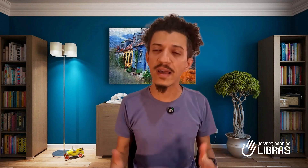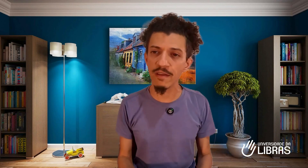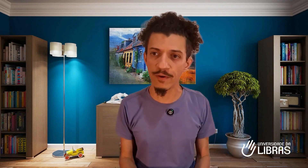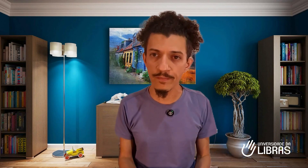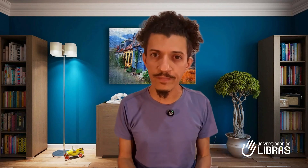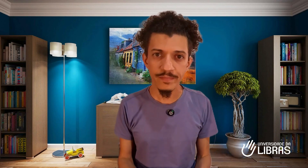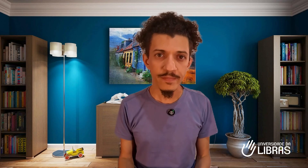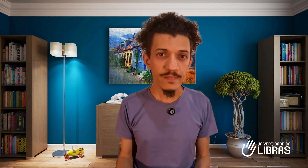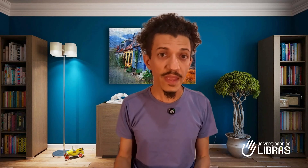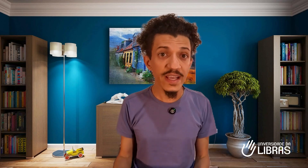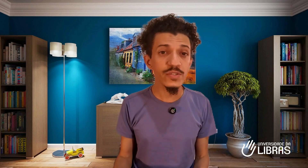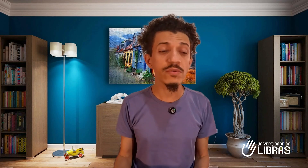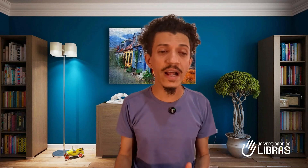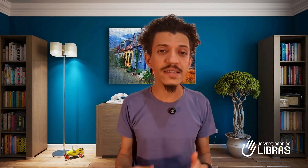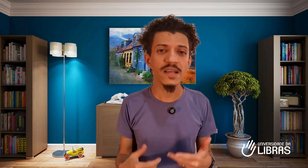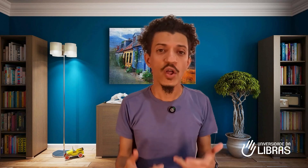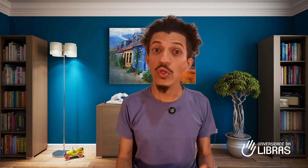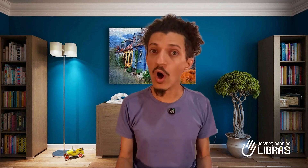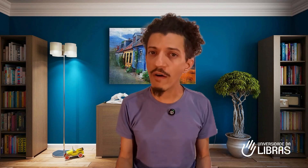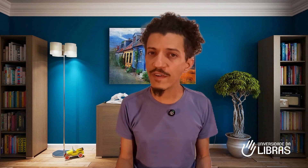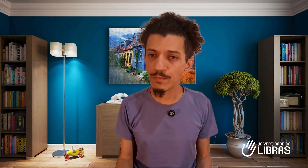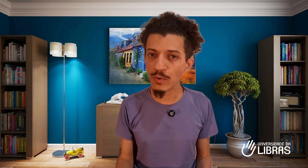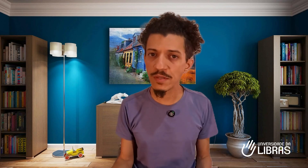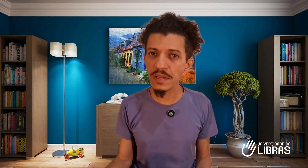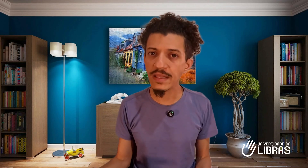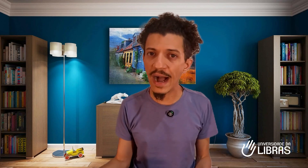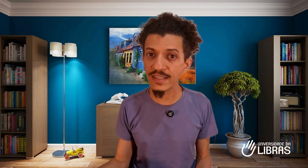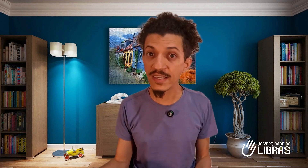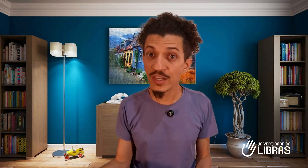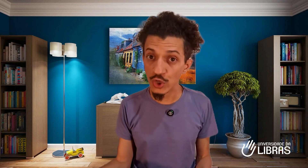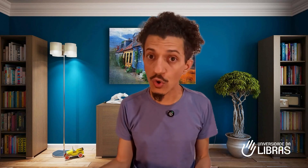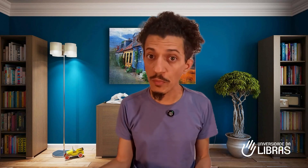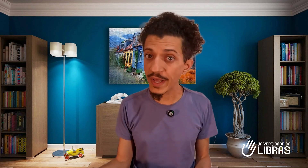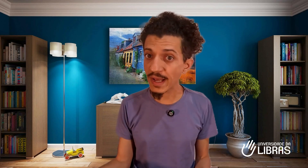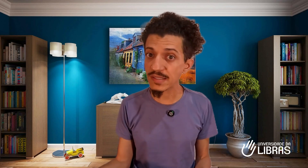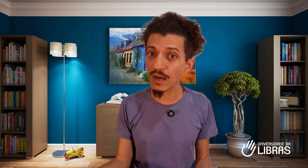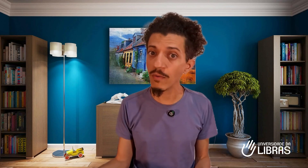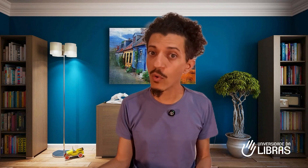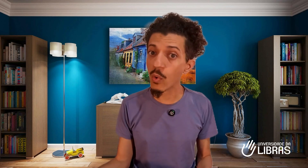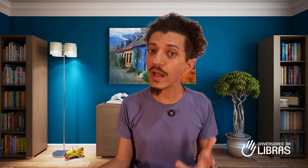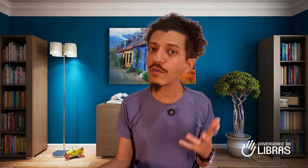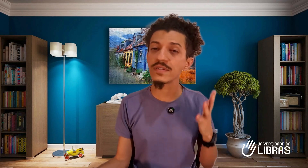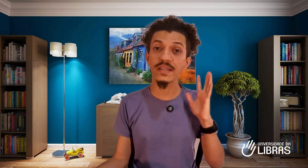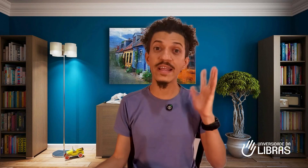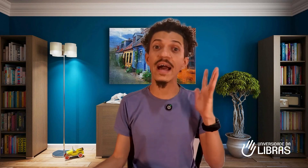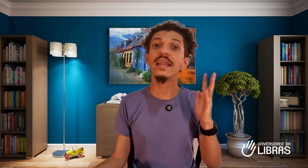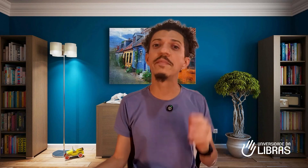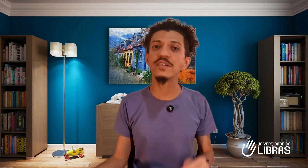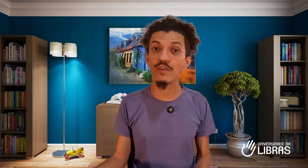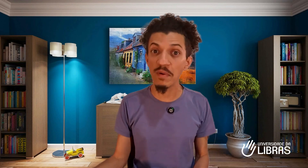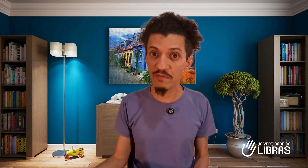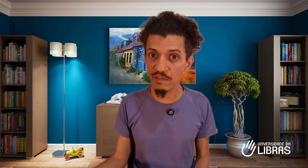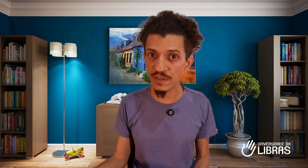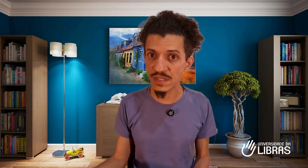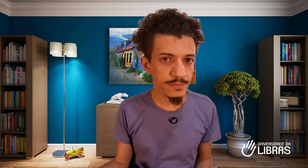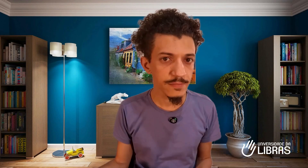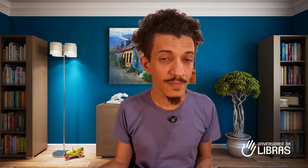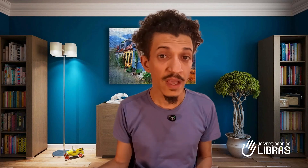incrível. Isso traz novas possibilidades de comunicação quando você tem a Libras de forma viva assim. E